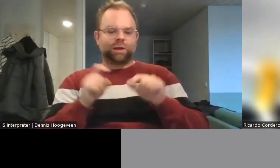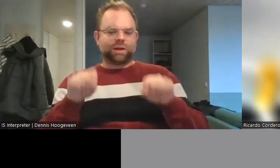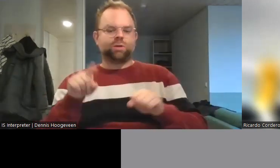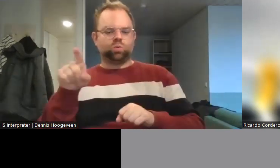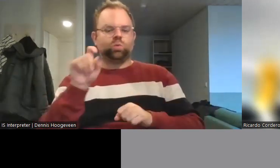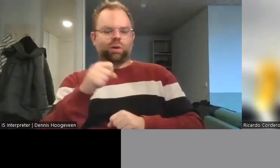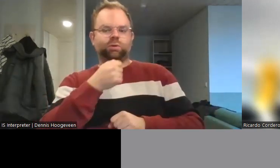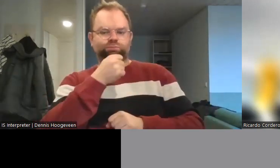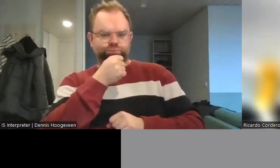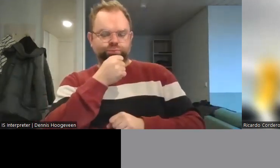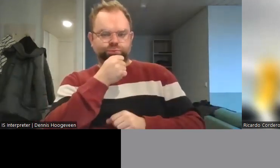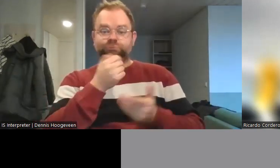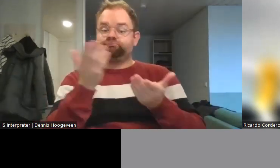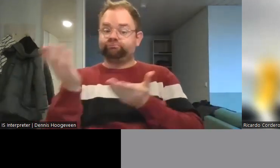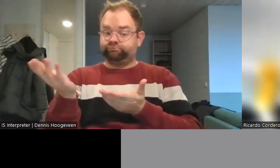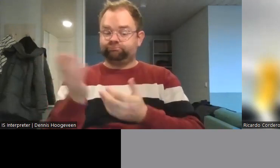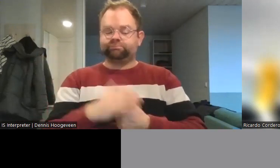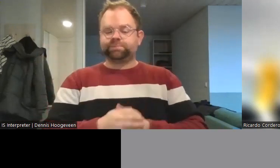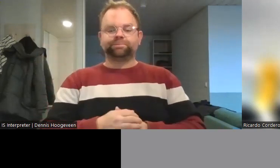de parler.